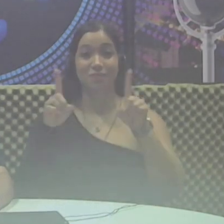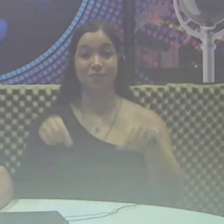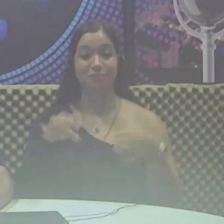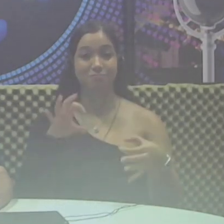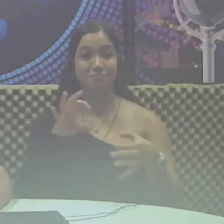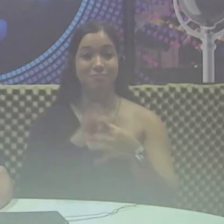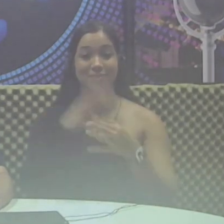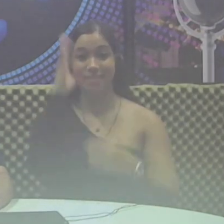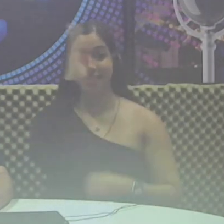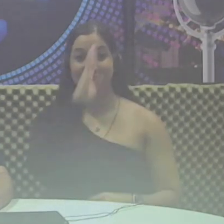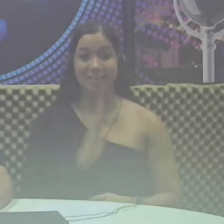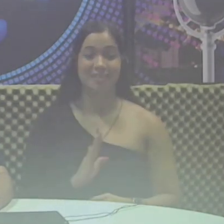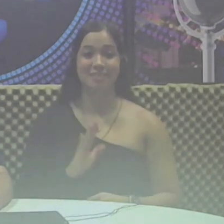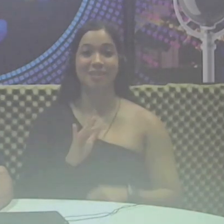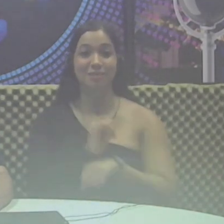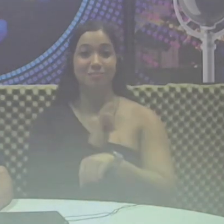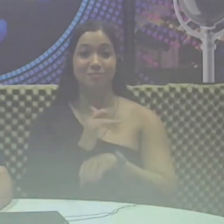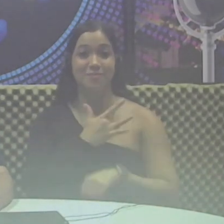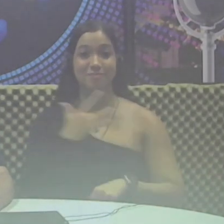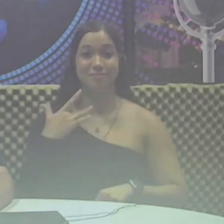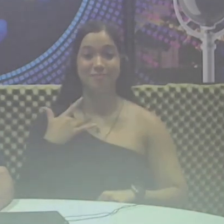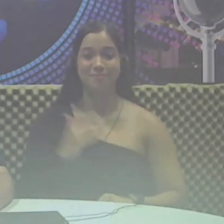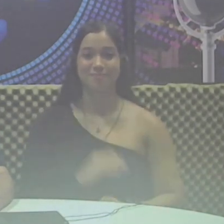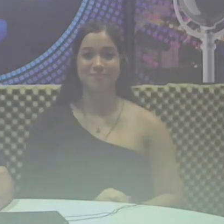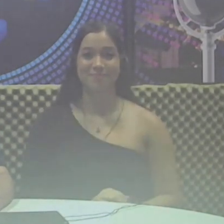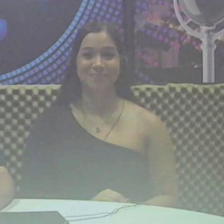Plano Nacional de Saúde.